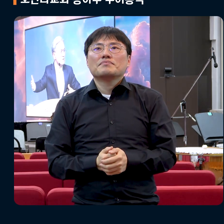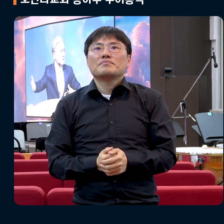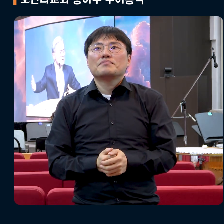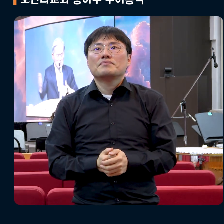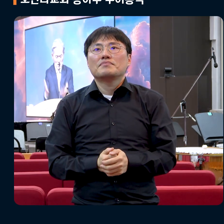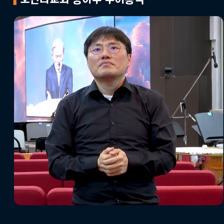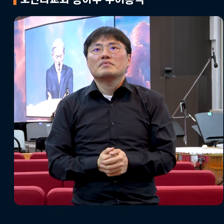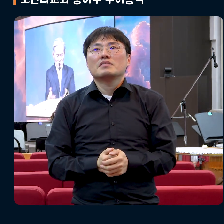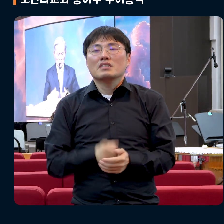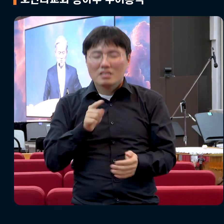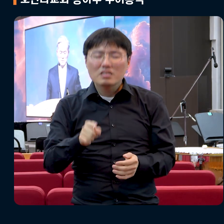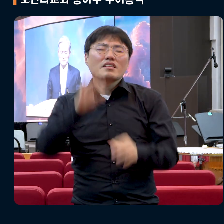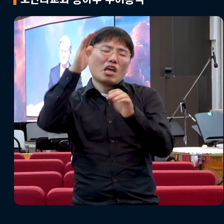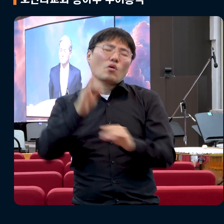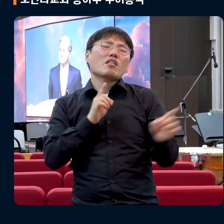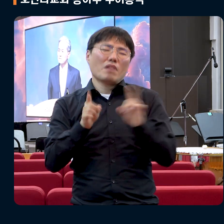제자도예요. 그 얘기를 하시는 거죠.